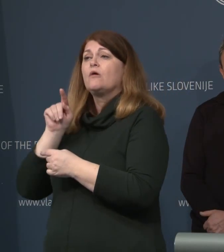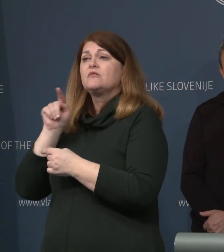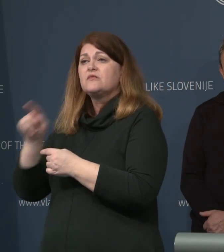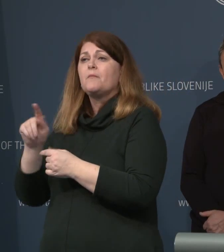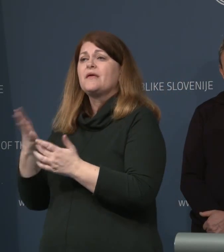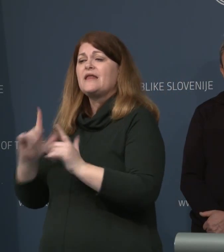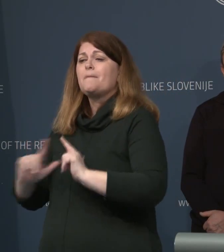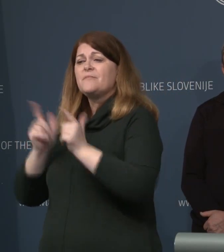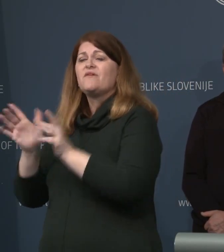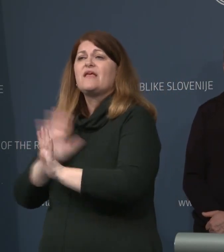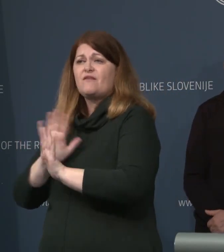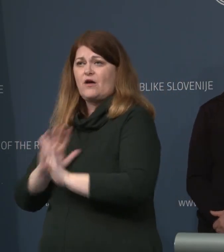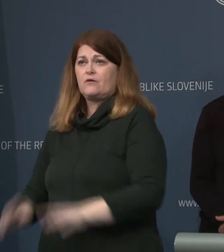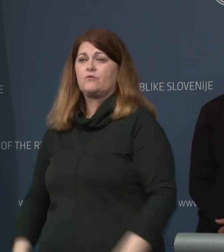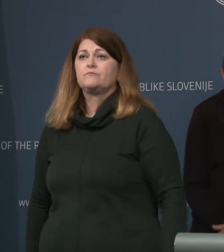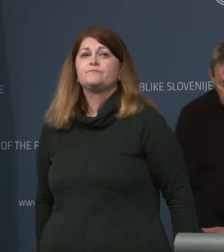pravzaprav bivanje nevarno.